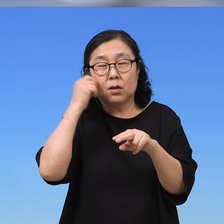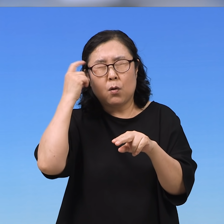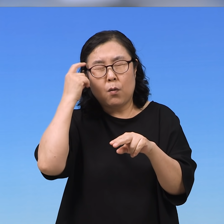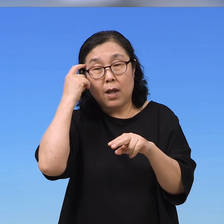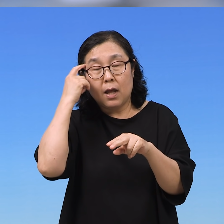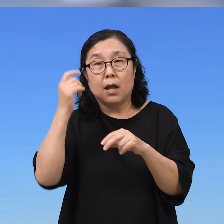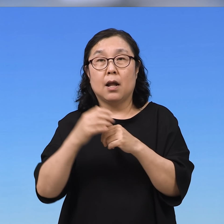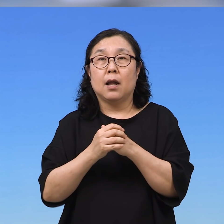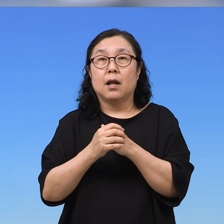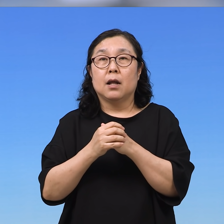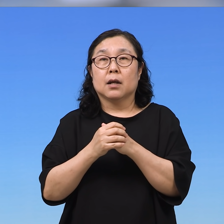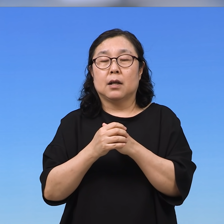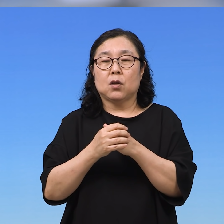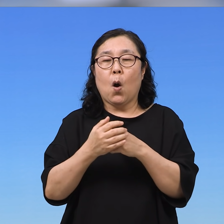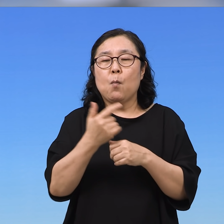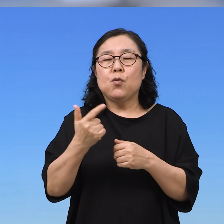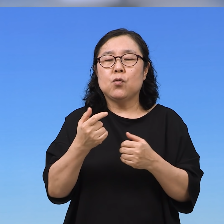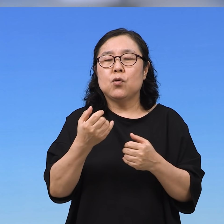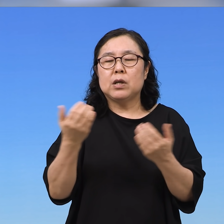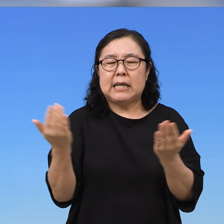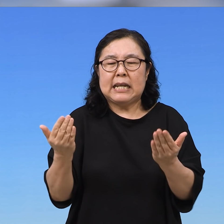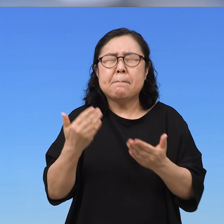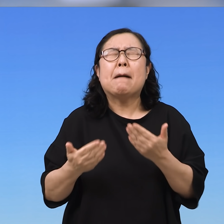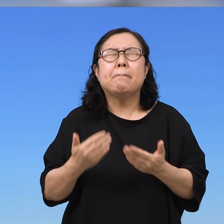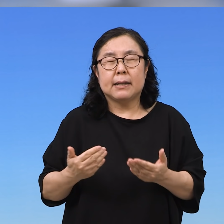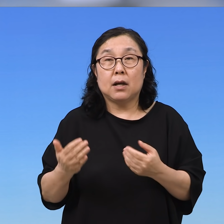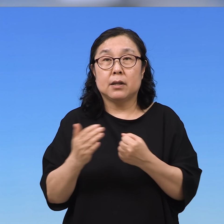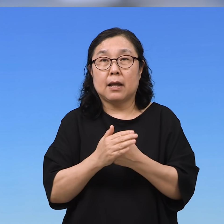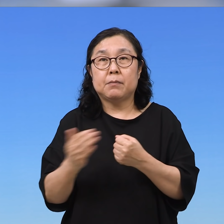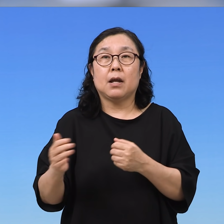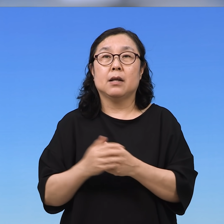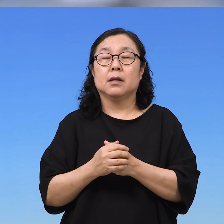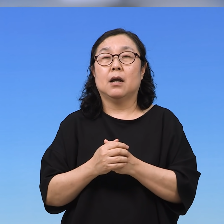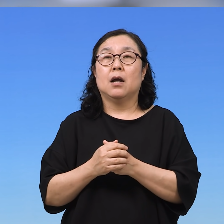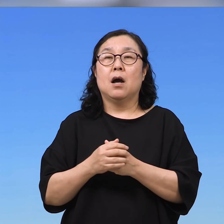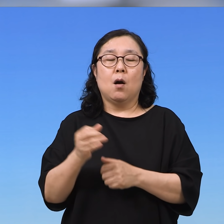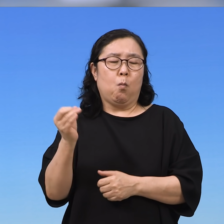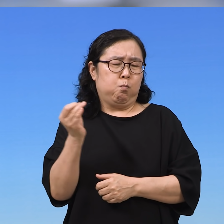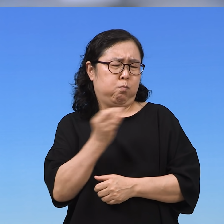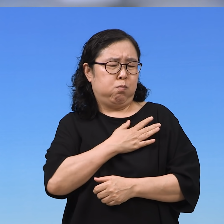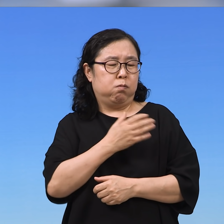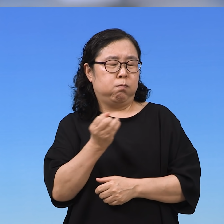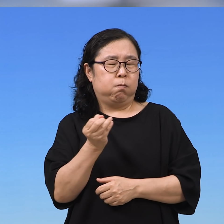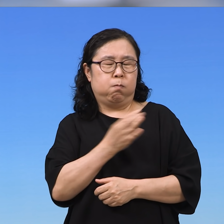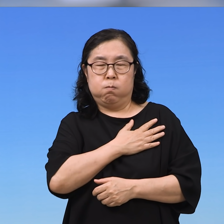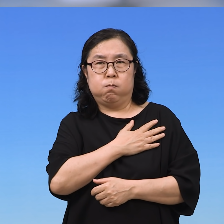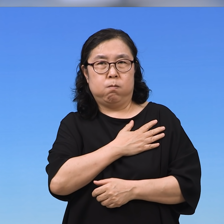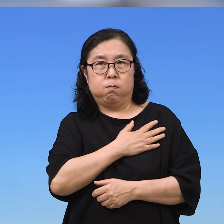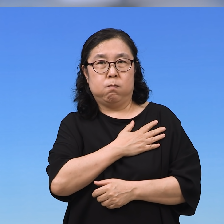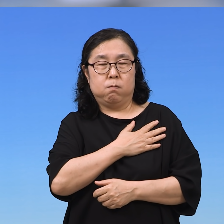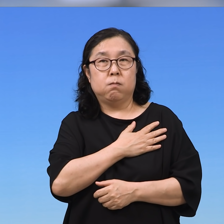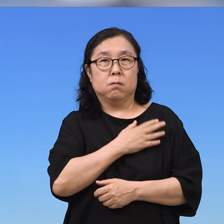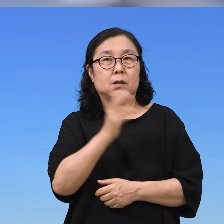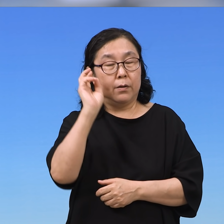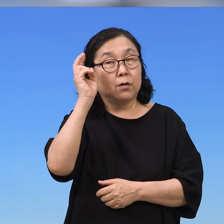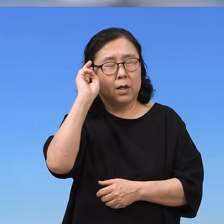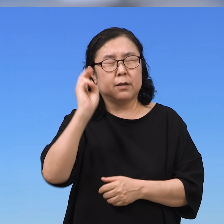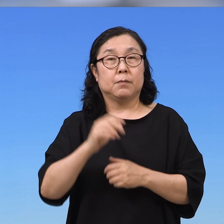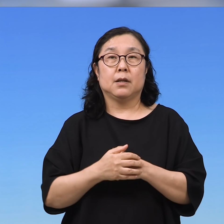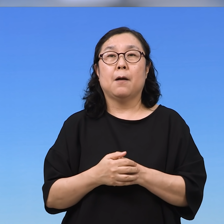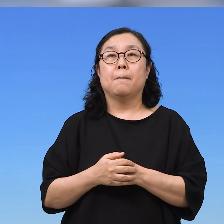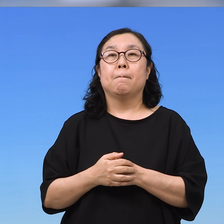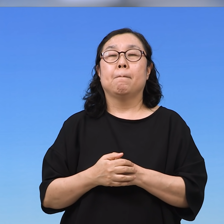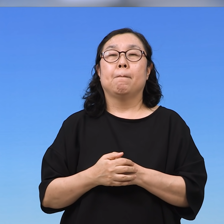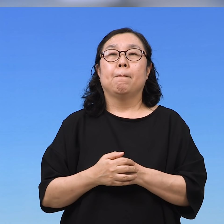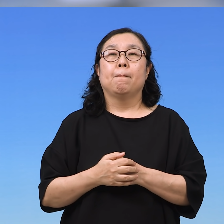하세요. 은퇴를 할 수 없는 상황입니다. 그래서 이제 뭐 부도 뭐 상당히 이루었을 거 아닙니까?